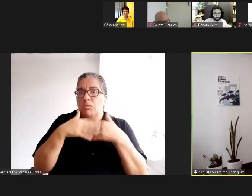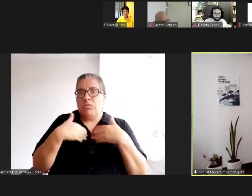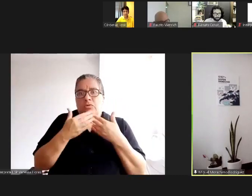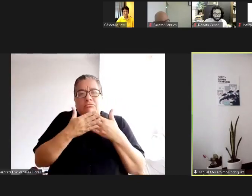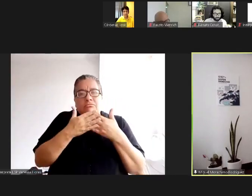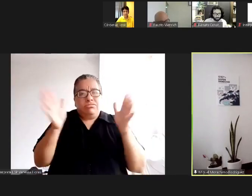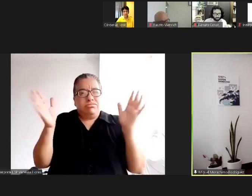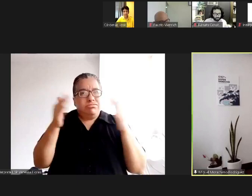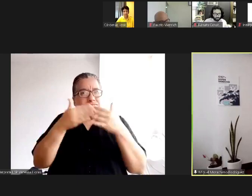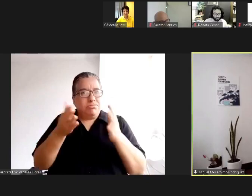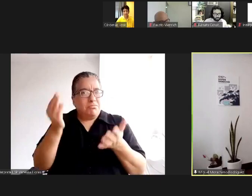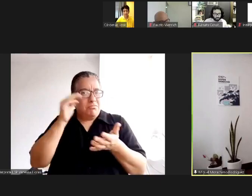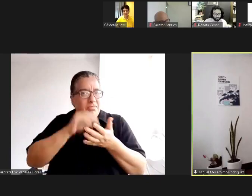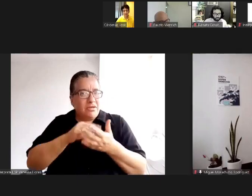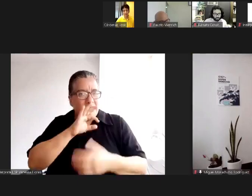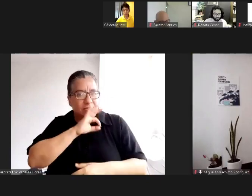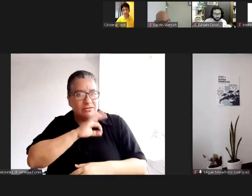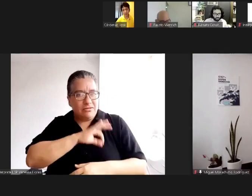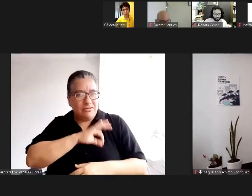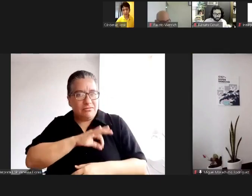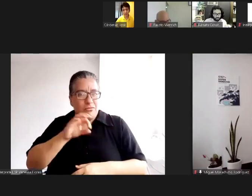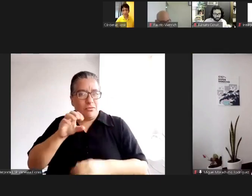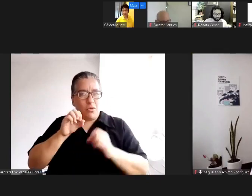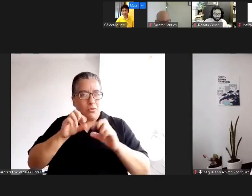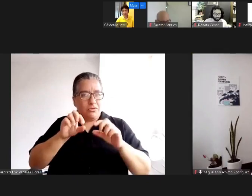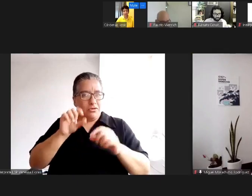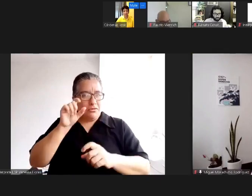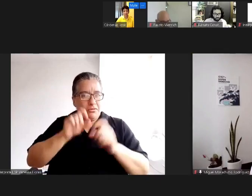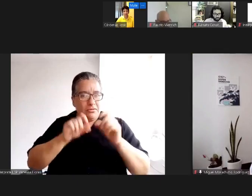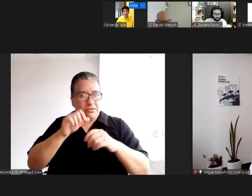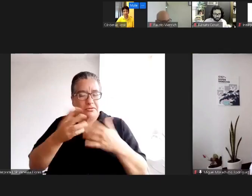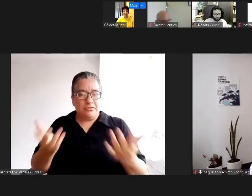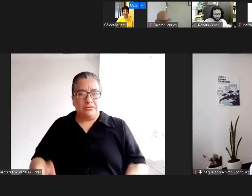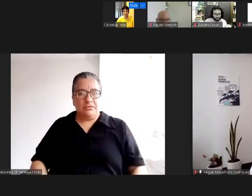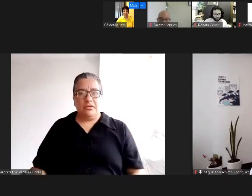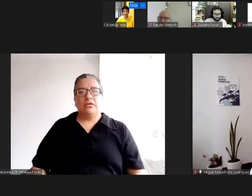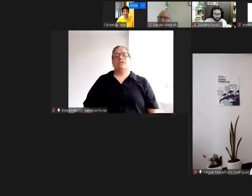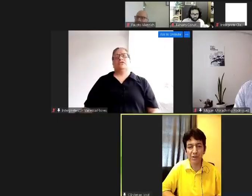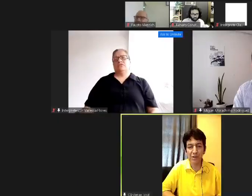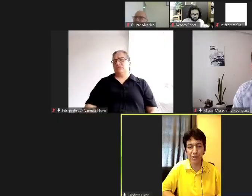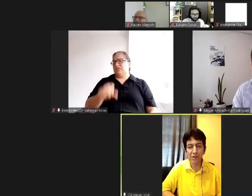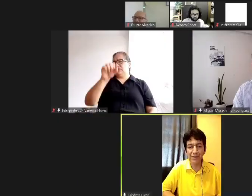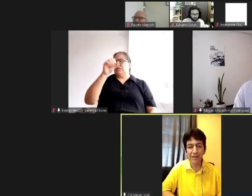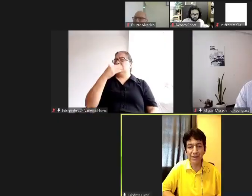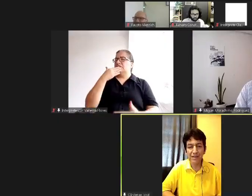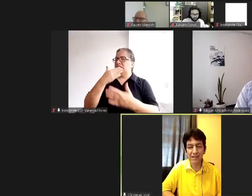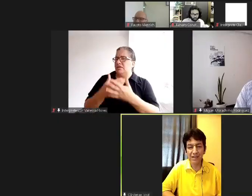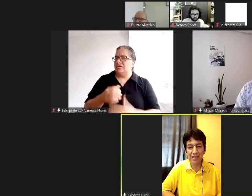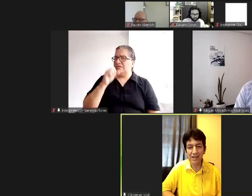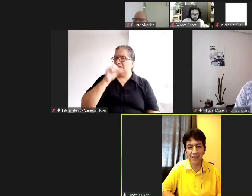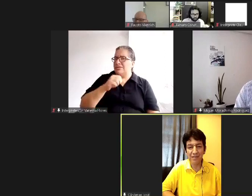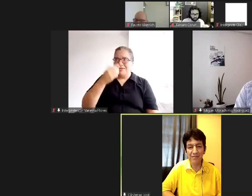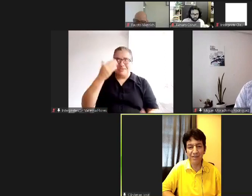y todos. Sí, gracias. No imaginamos una cuarentena sin contar con la tecnología.